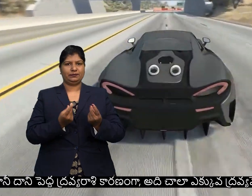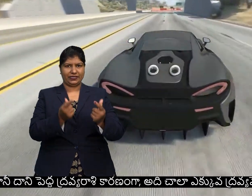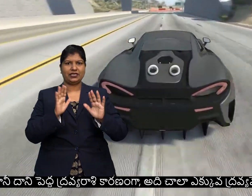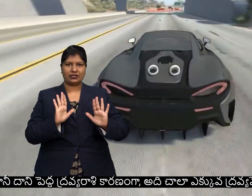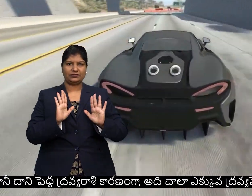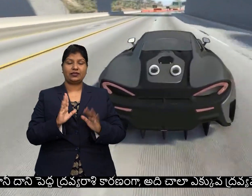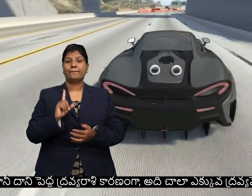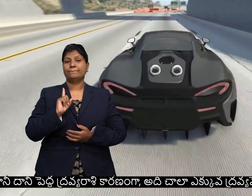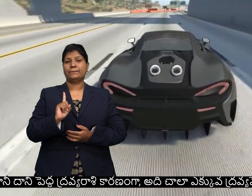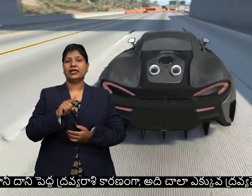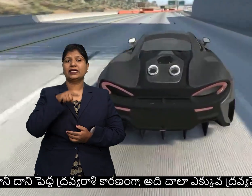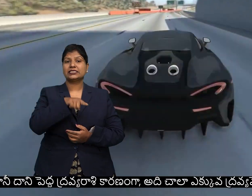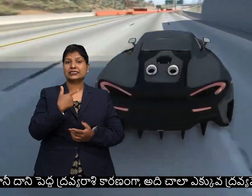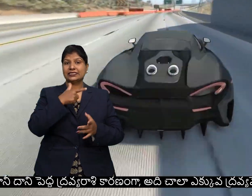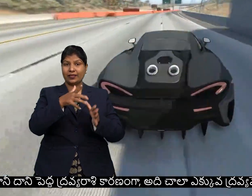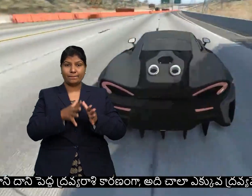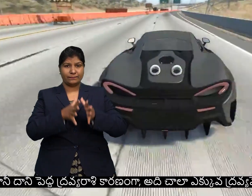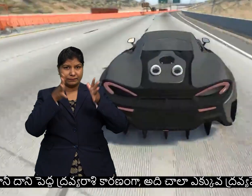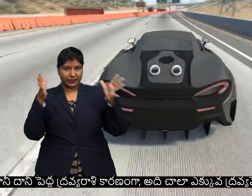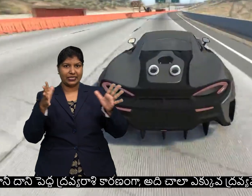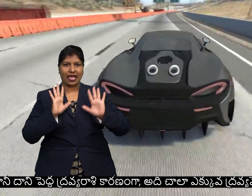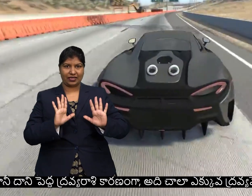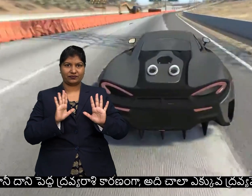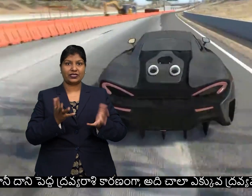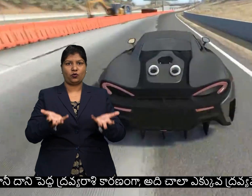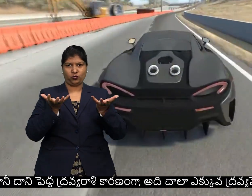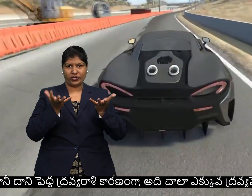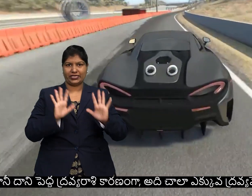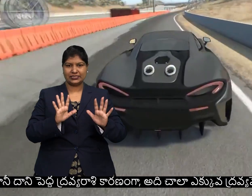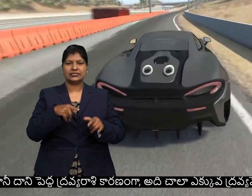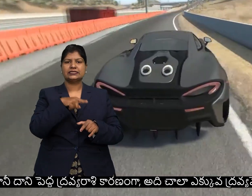కానీ దాని పెద్ద ద్రవ్యరాశి కారణంగా అది